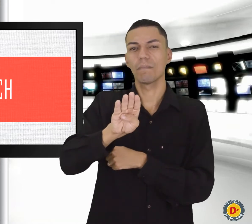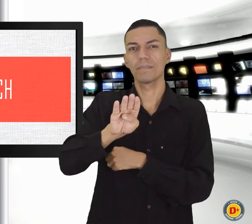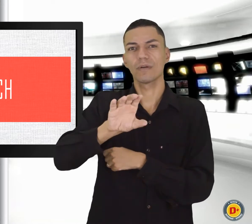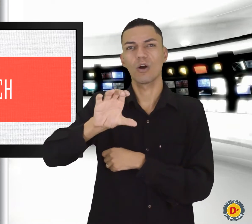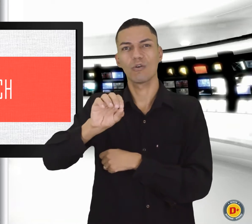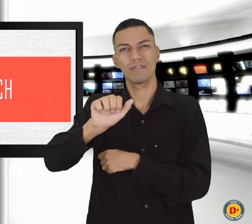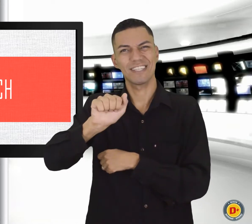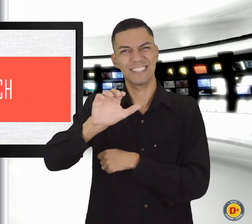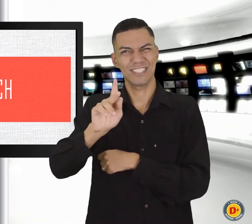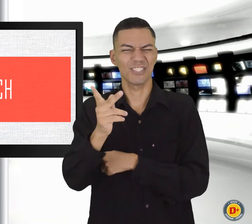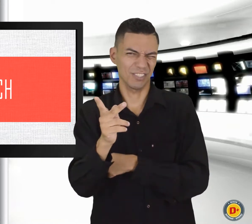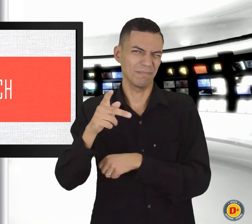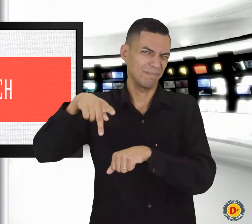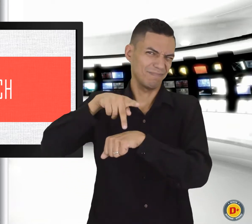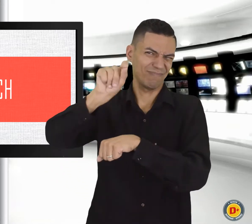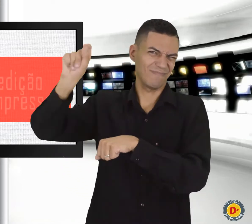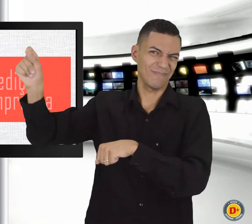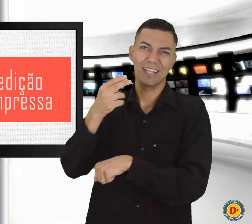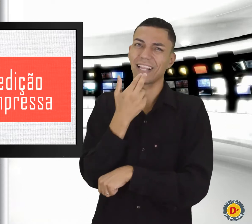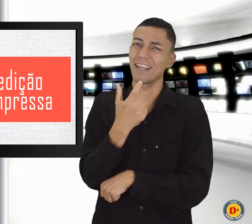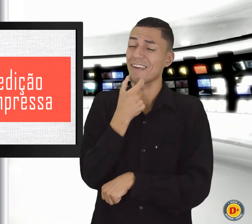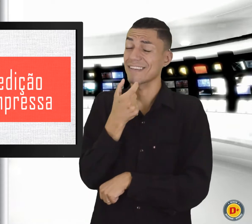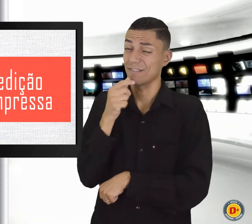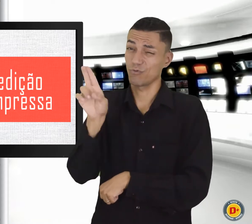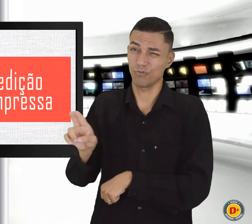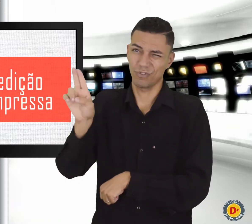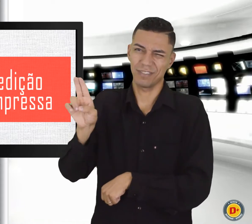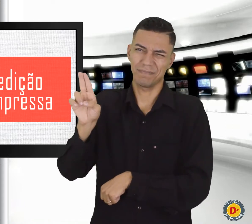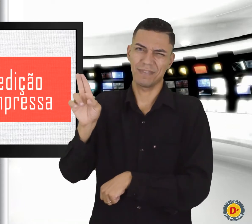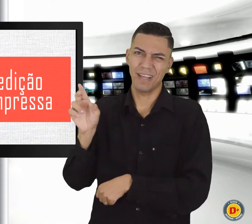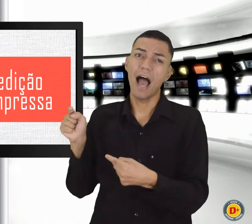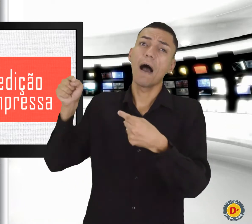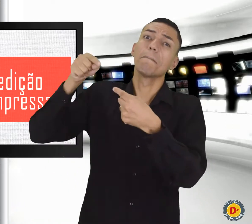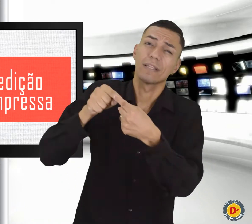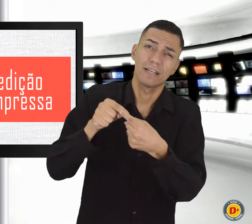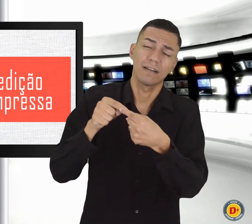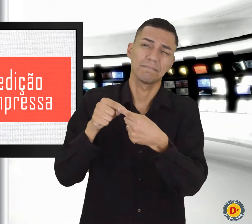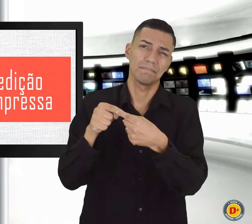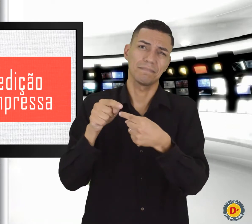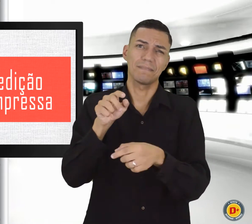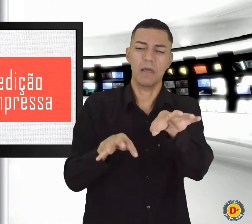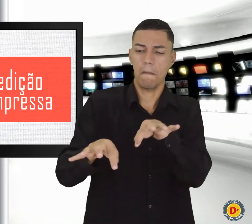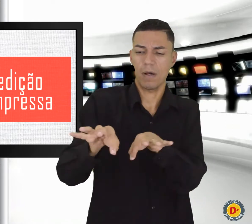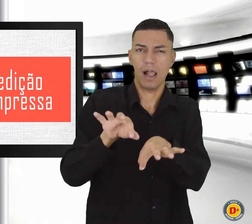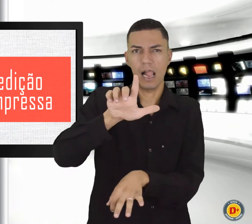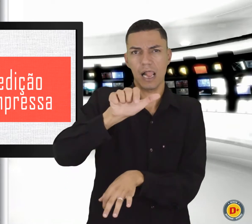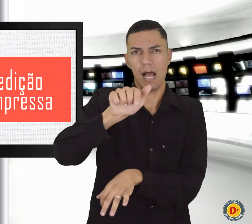língua inglesa. Mesmo o termo preparador laboral ainda é usado em países de